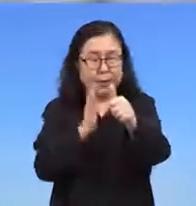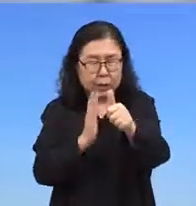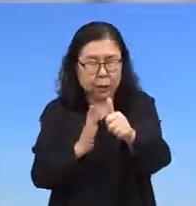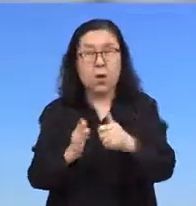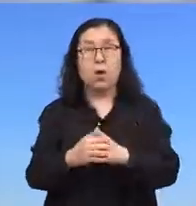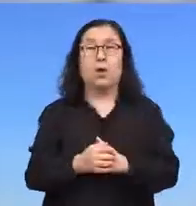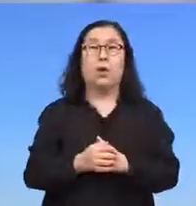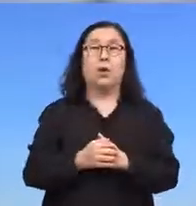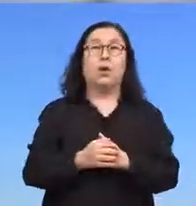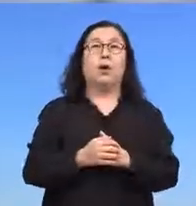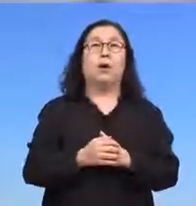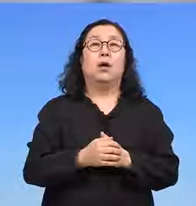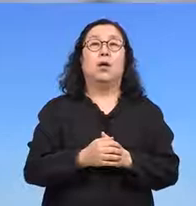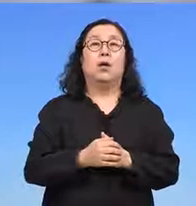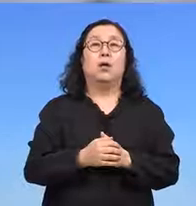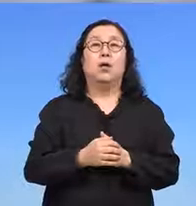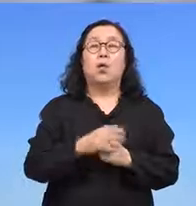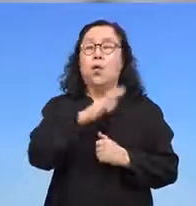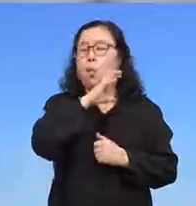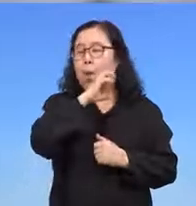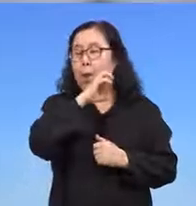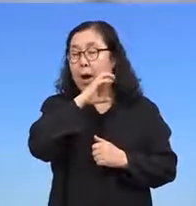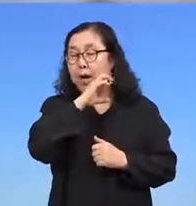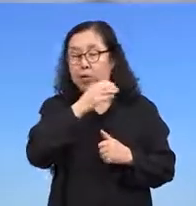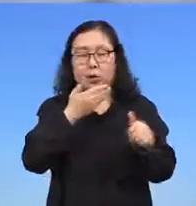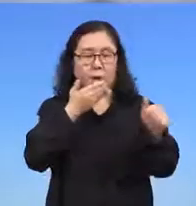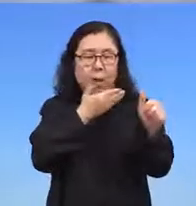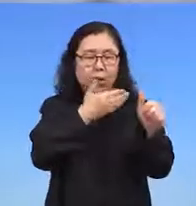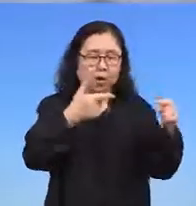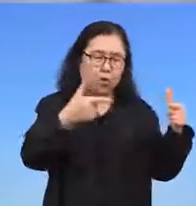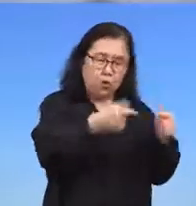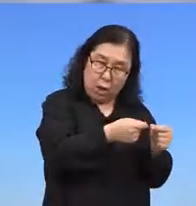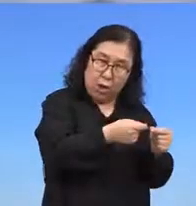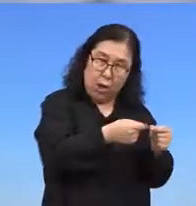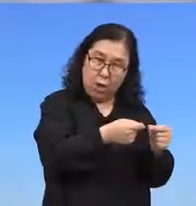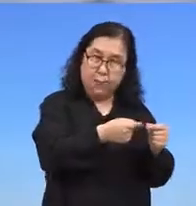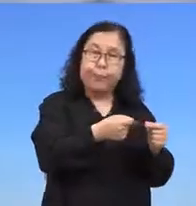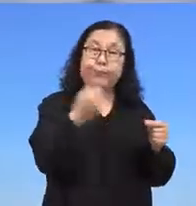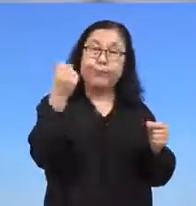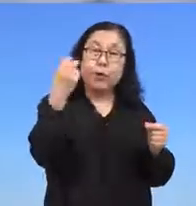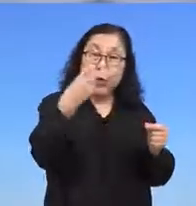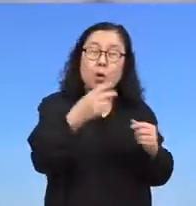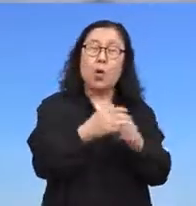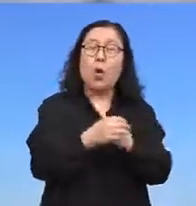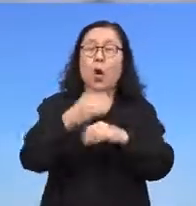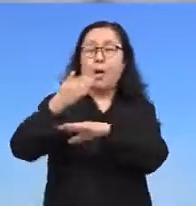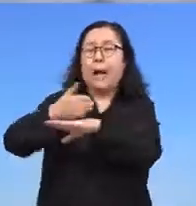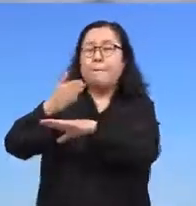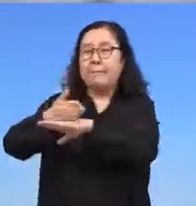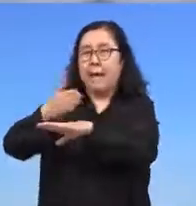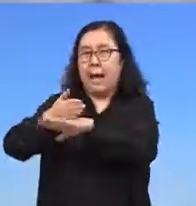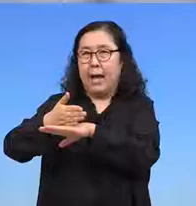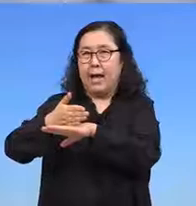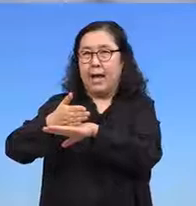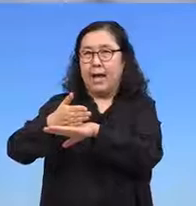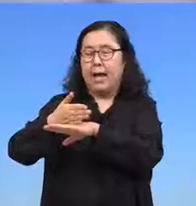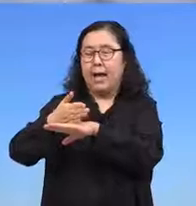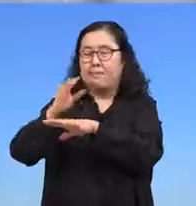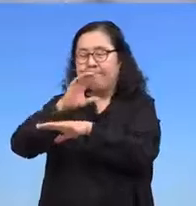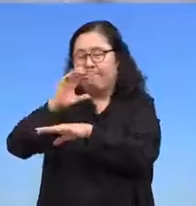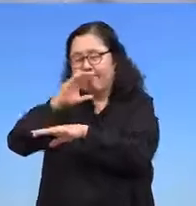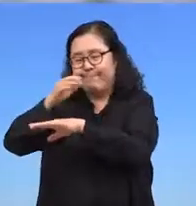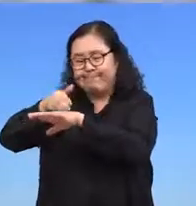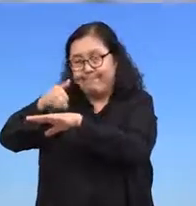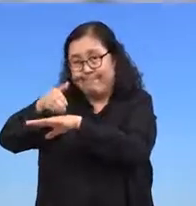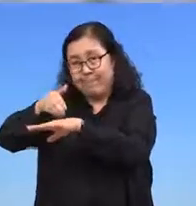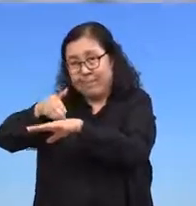너무 원망하는 쪽에 먹이는 줄여나가고, 그 대신에 이 감사는 훈련이니까